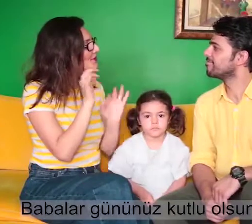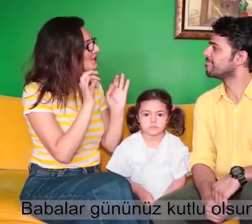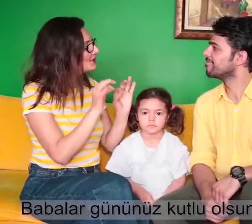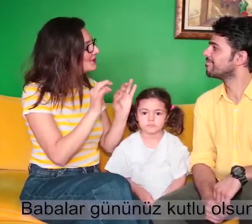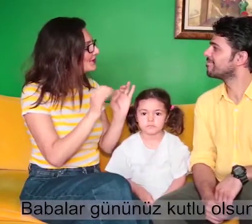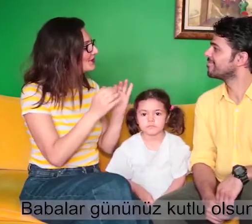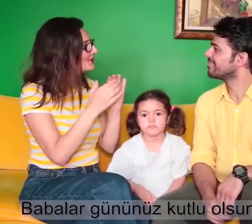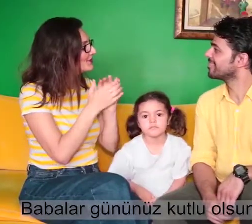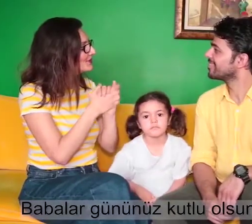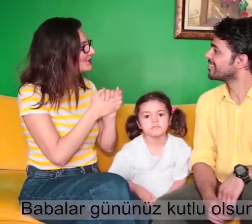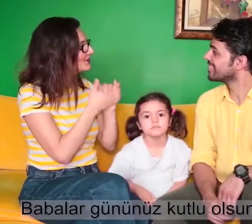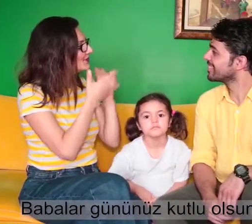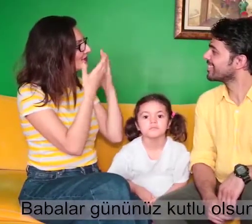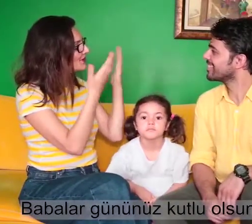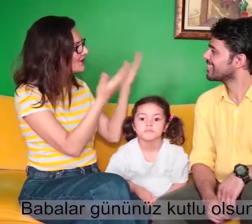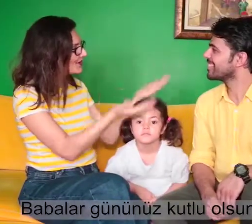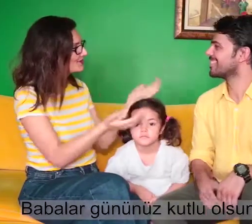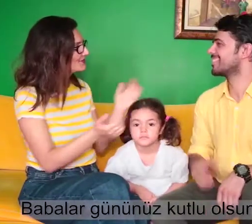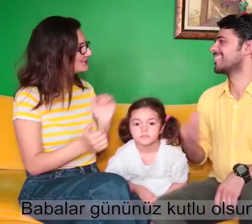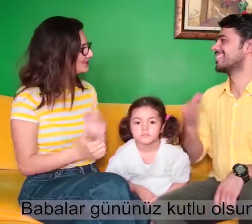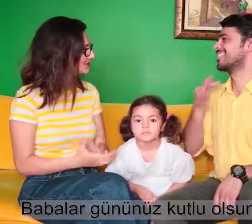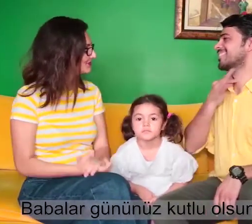Babalar gününüz kutlu olsun.